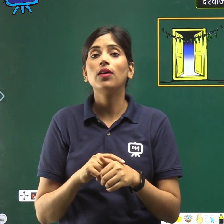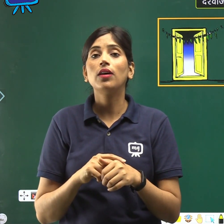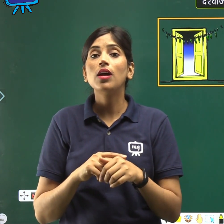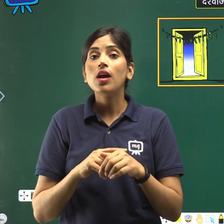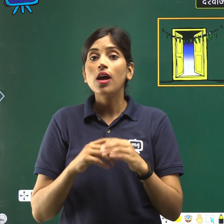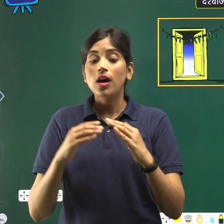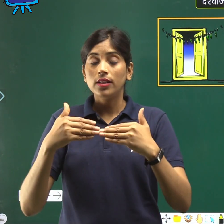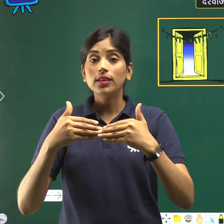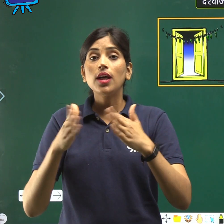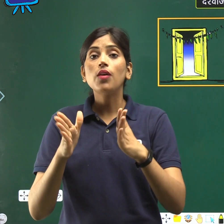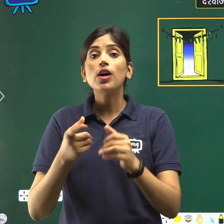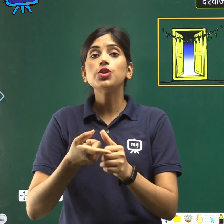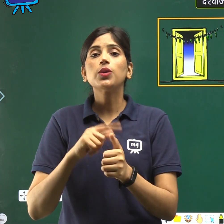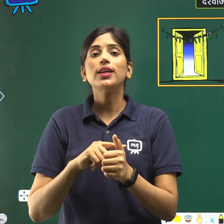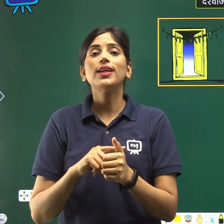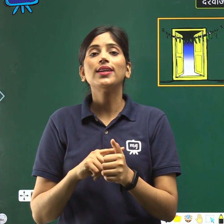दरवाजों की